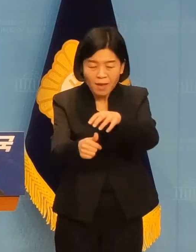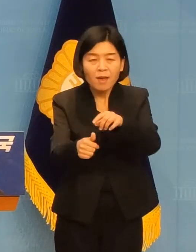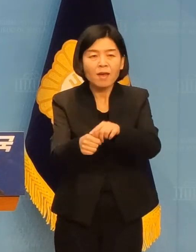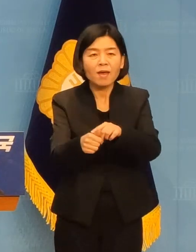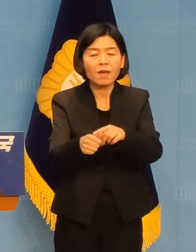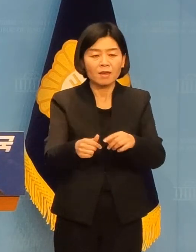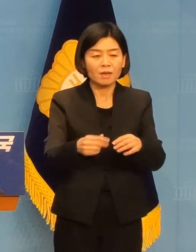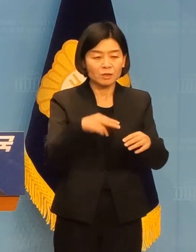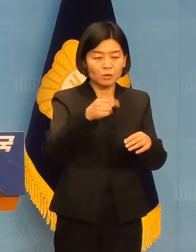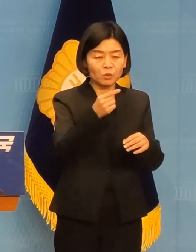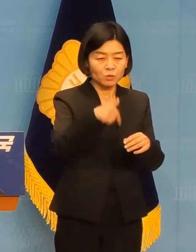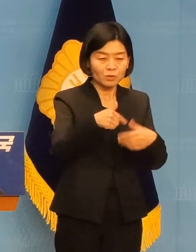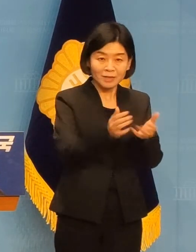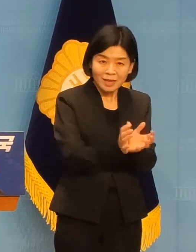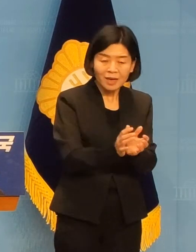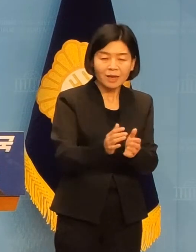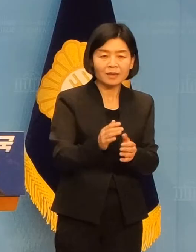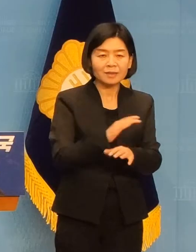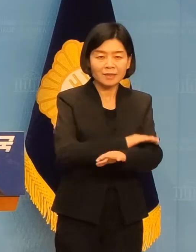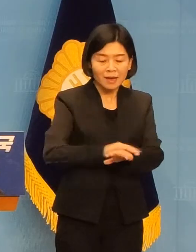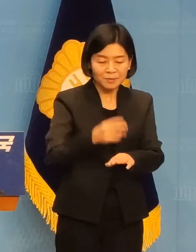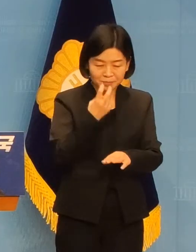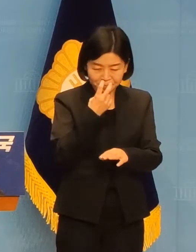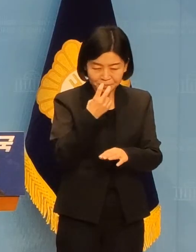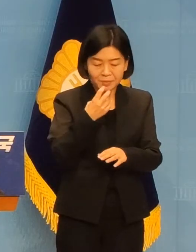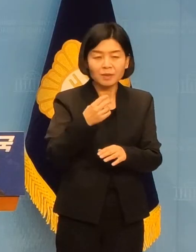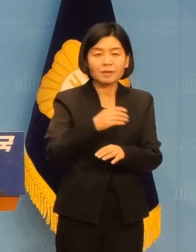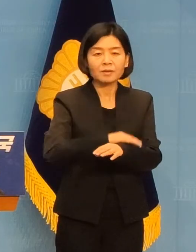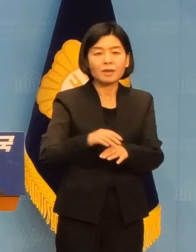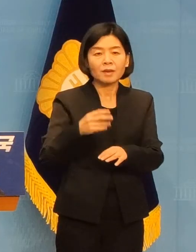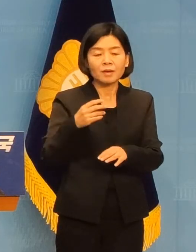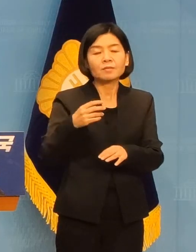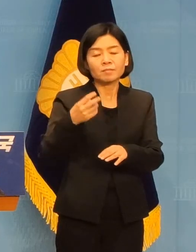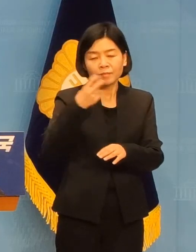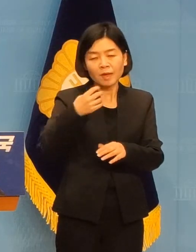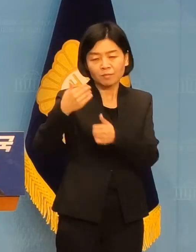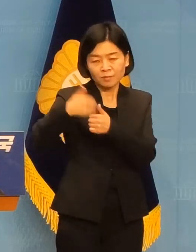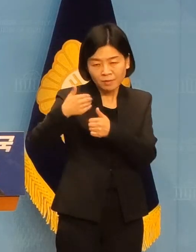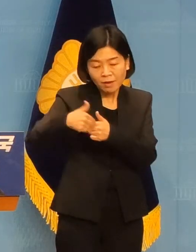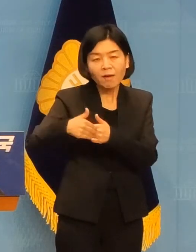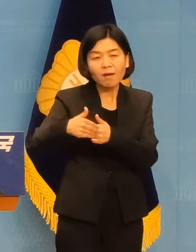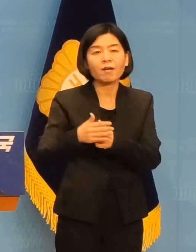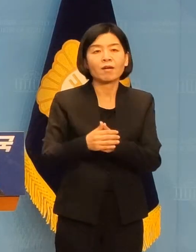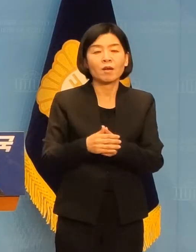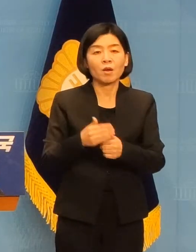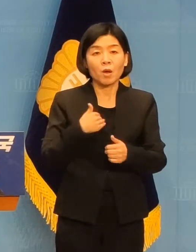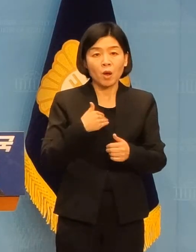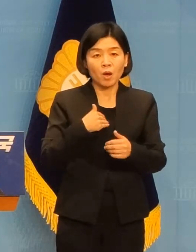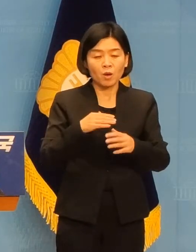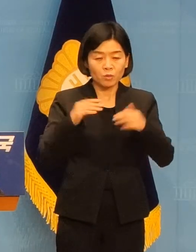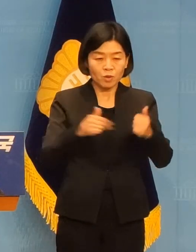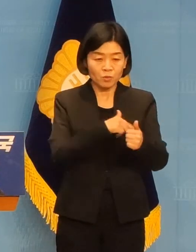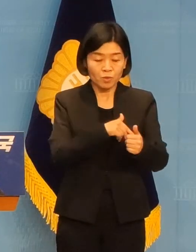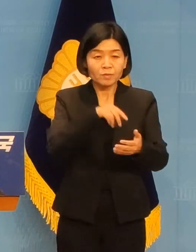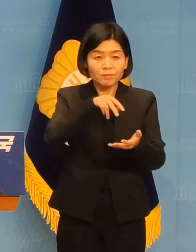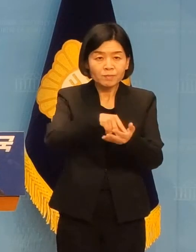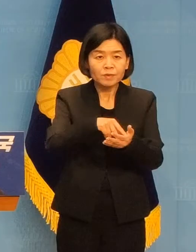당을 더 탄탄하게 해달라는 당부를 지키기 위해 국회의원으로서 원내 수석